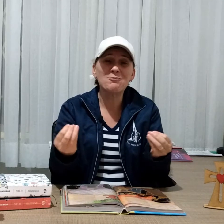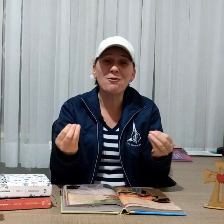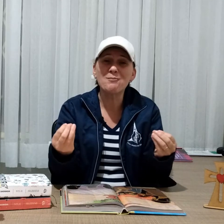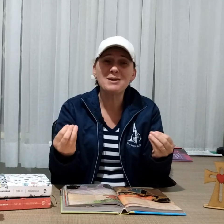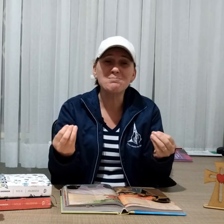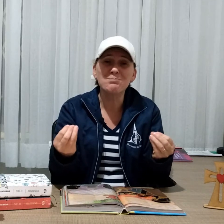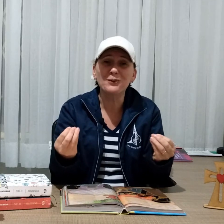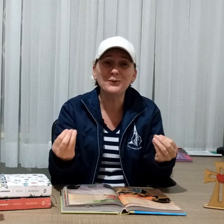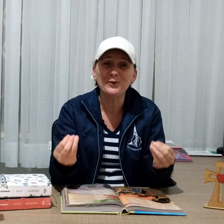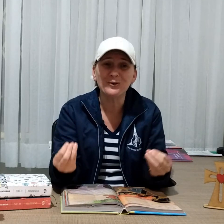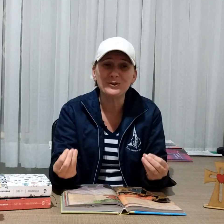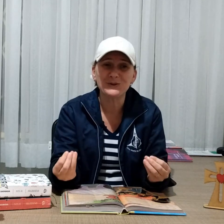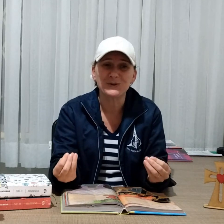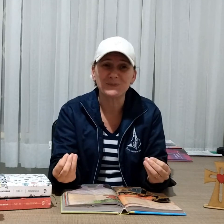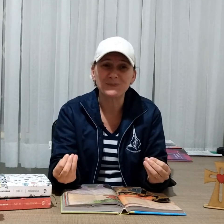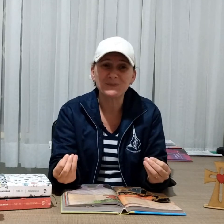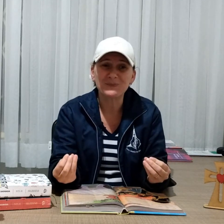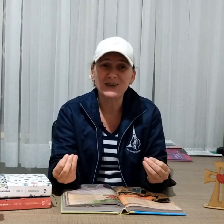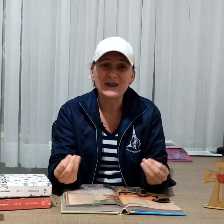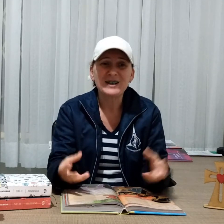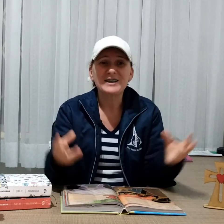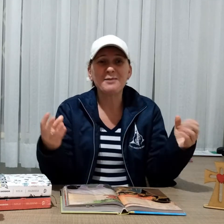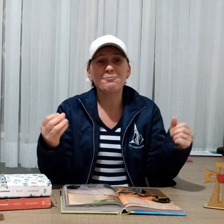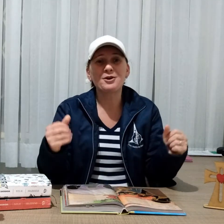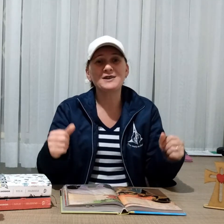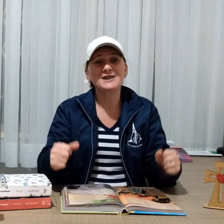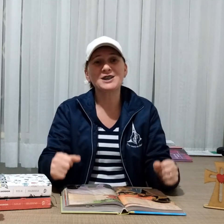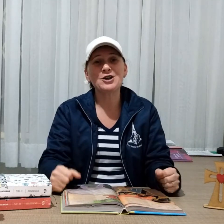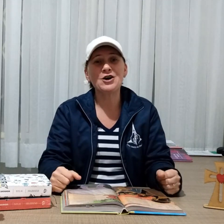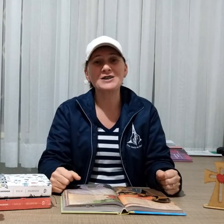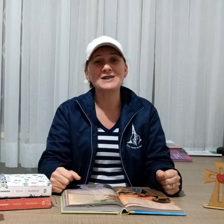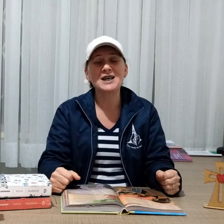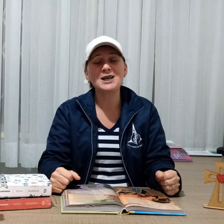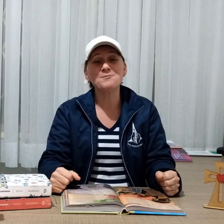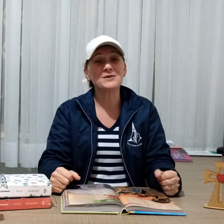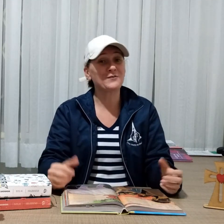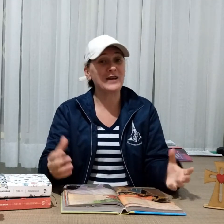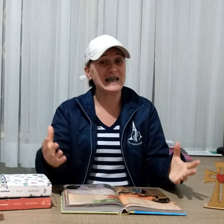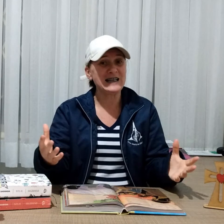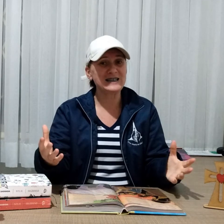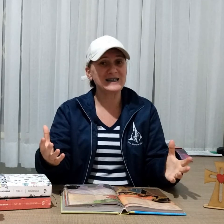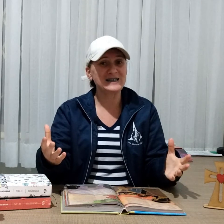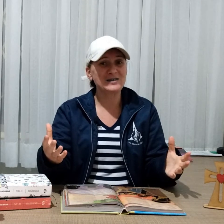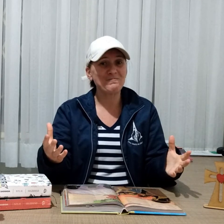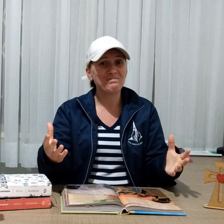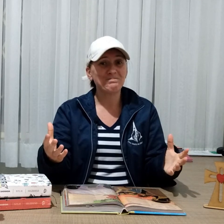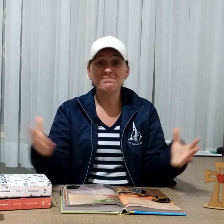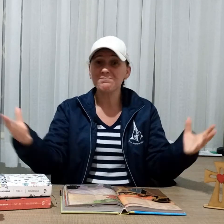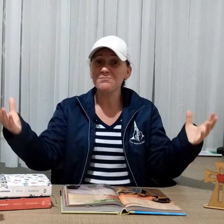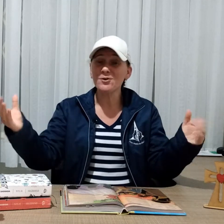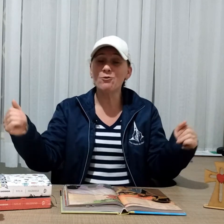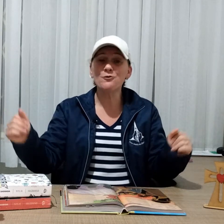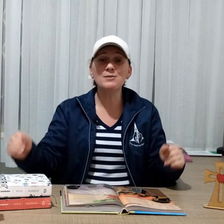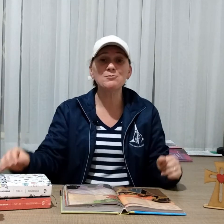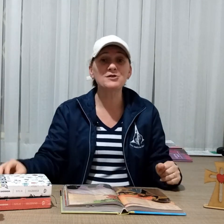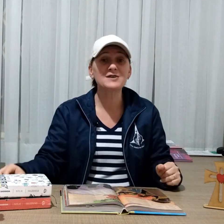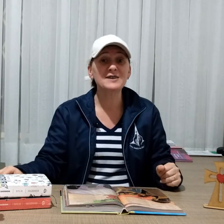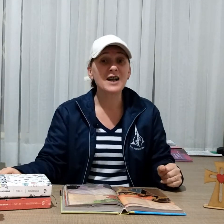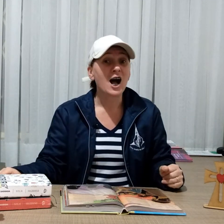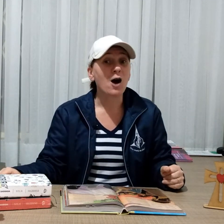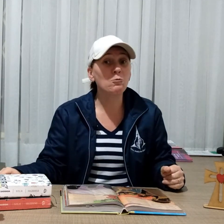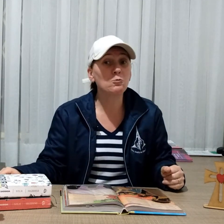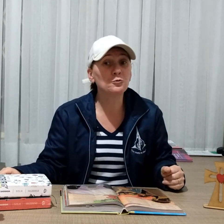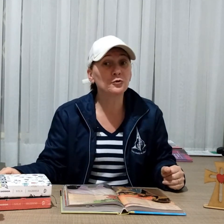homem era um homem bondoso. Depois que nós saímos felizes,